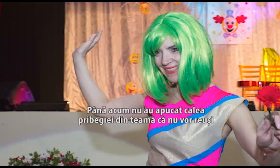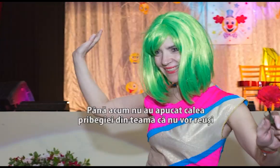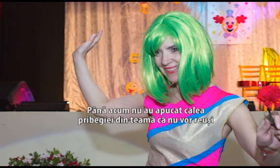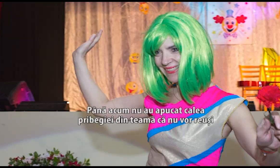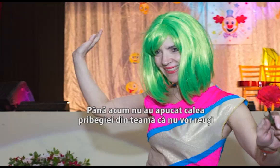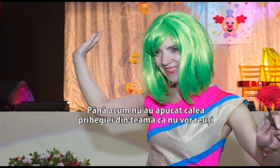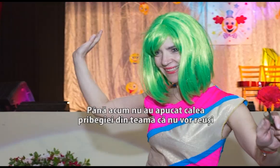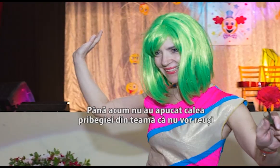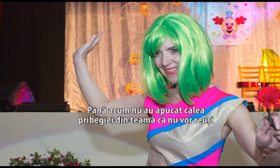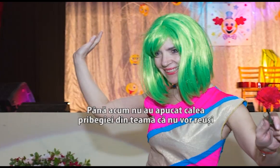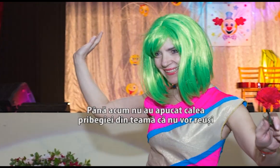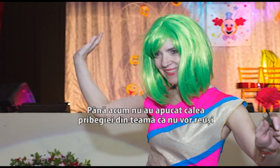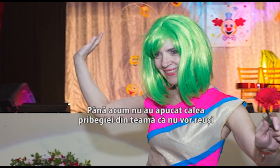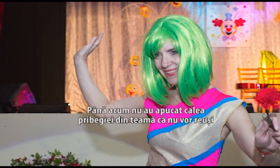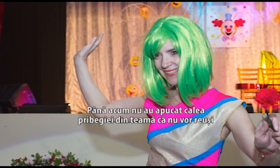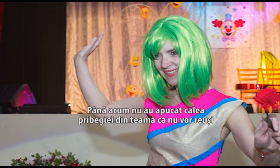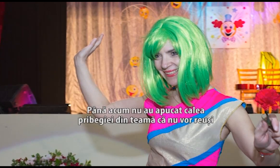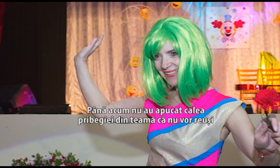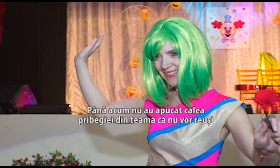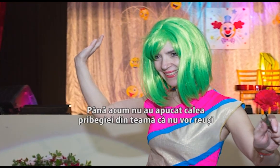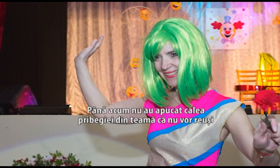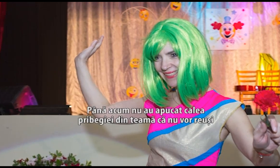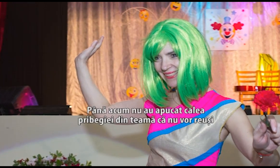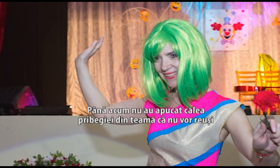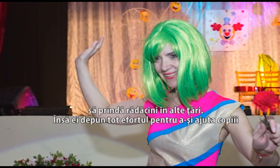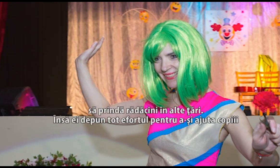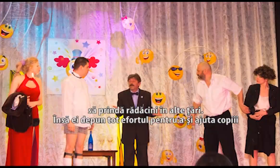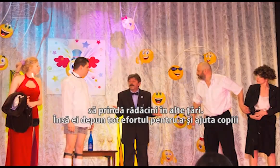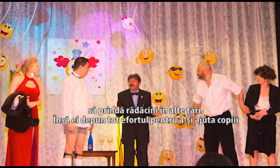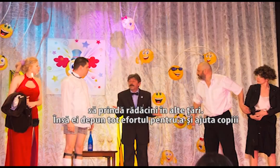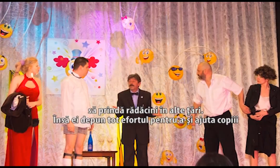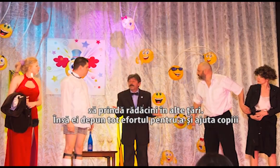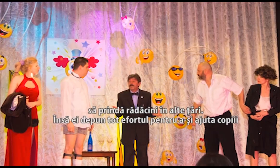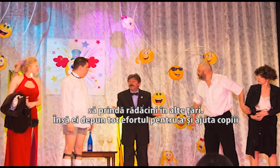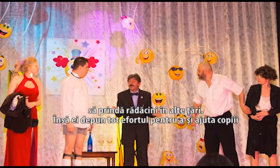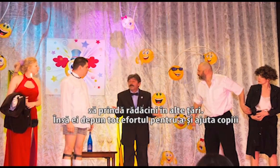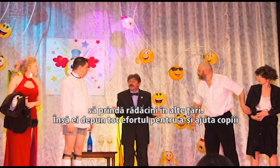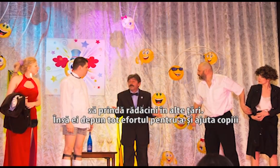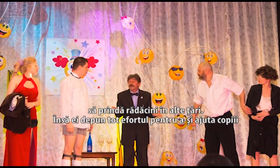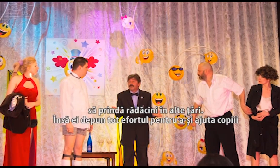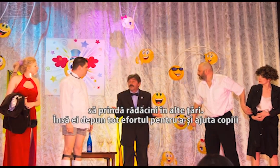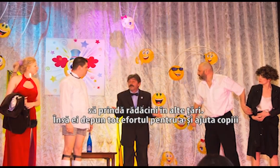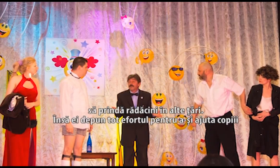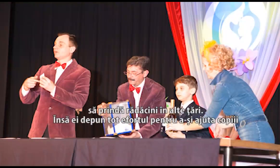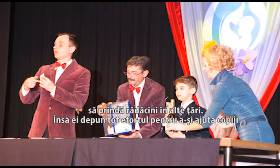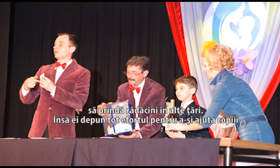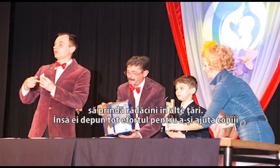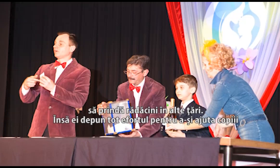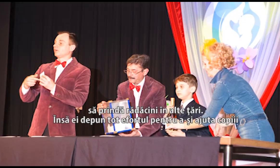acum nu au apucat calea pribegiei, din teamă că nu vor reuși să prindă rădăcini în alte țări. Însă ei depun tot efortul pentru